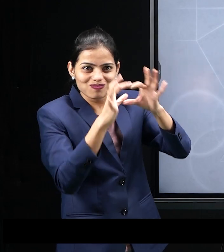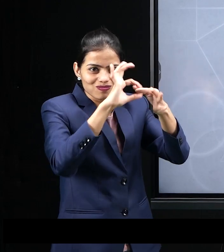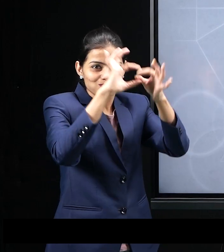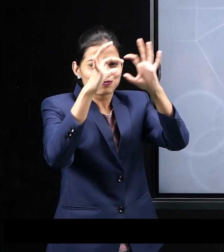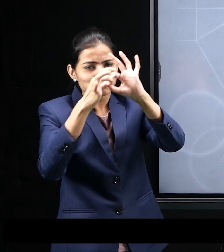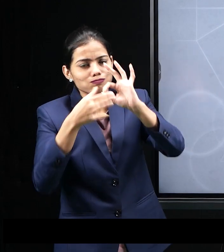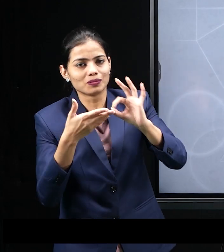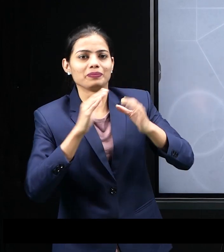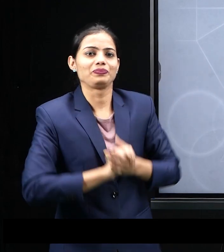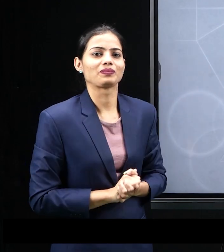आकृती,